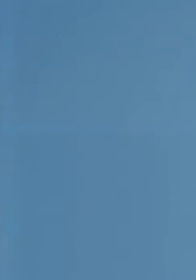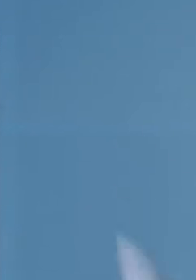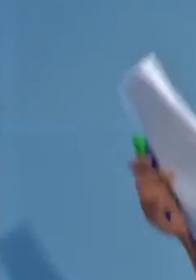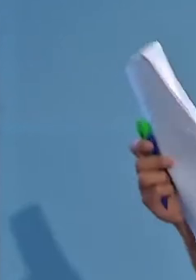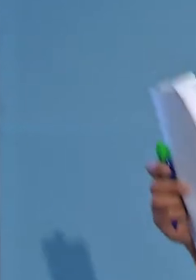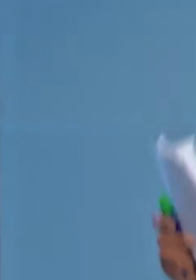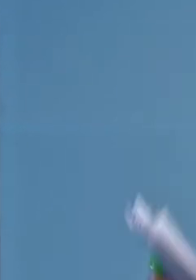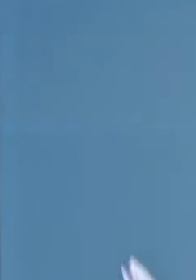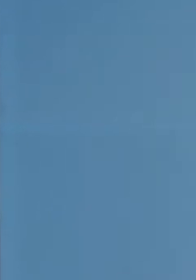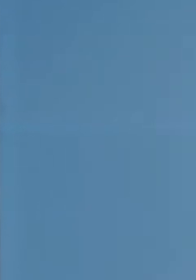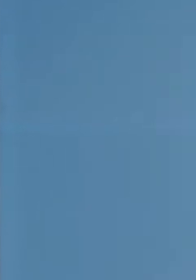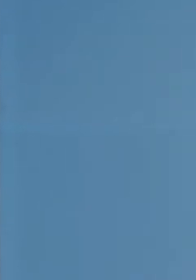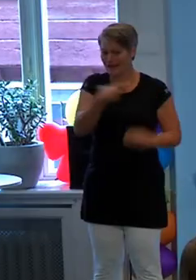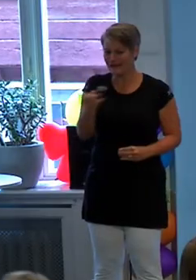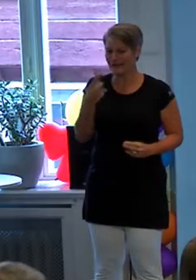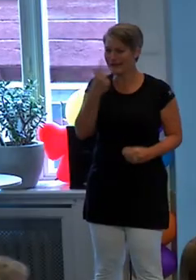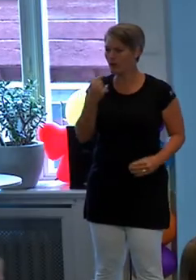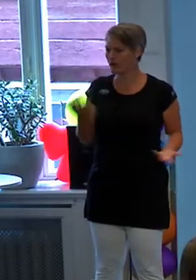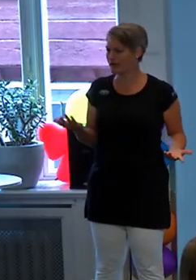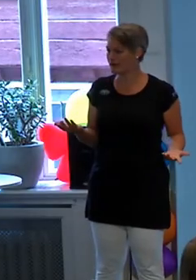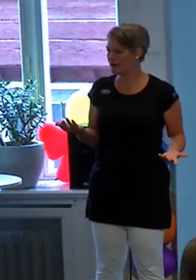Almedalen? Ropa ut!